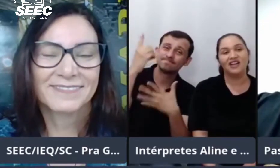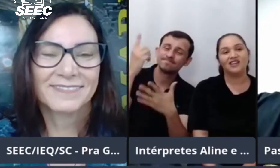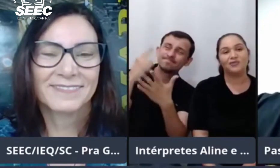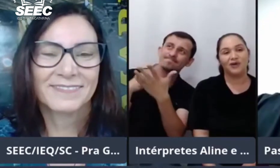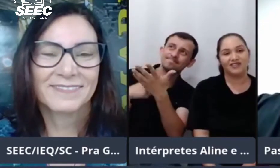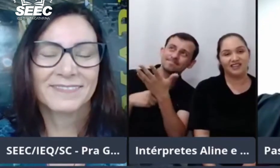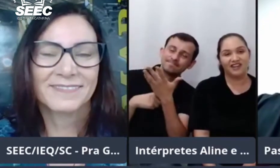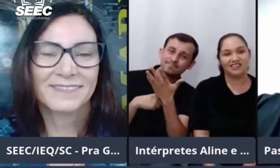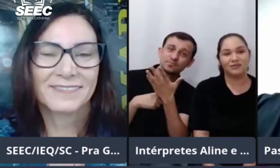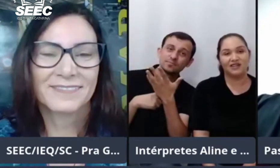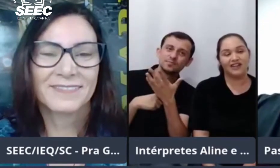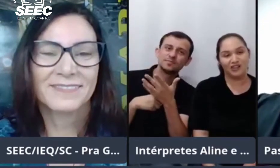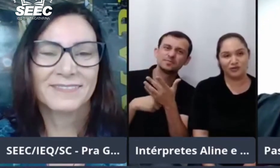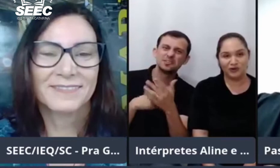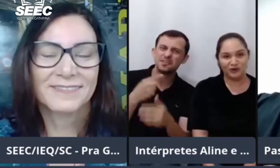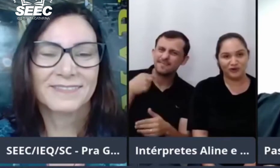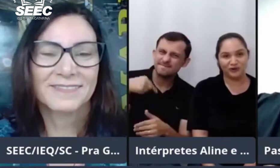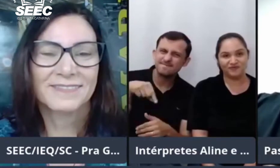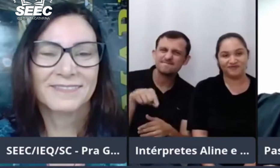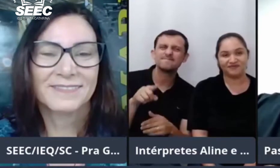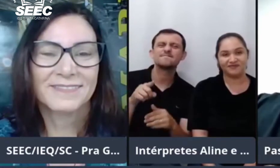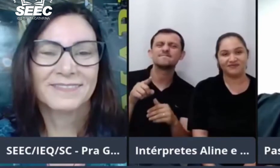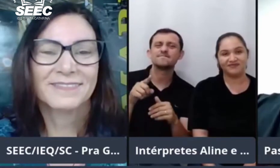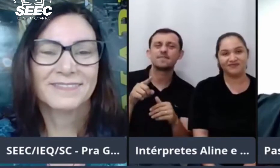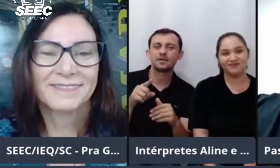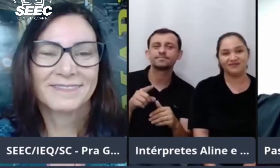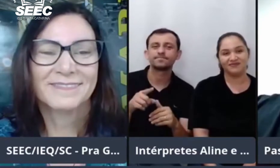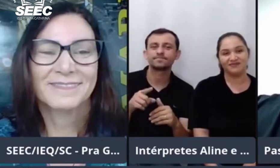projeto que possa levar acessibilidade para o surdo.